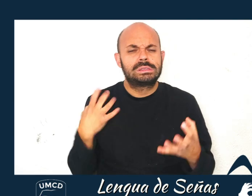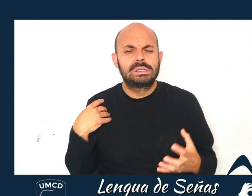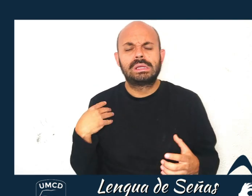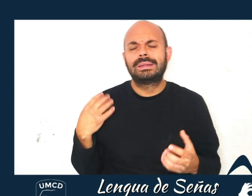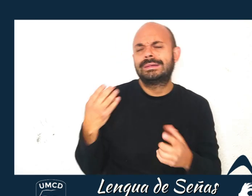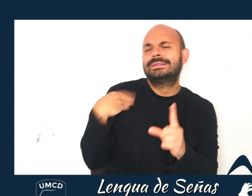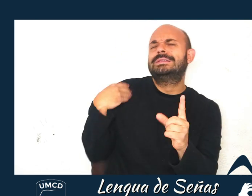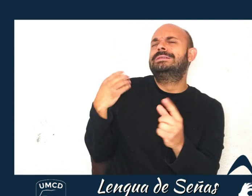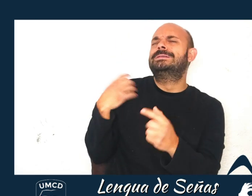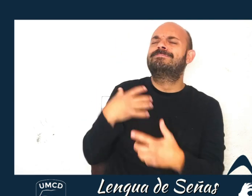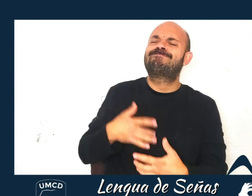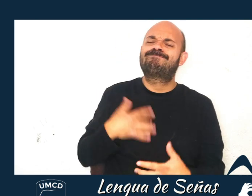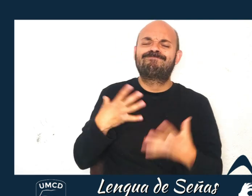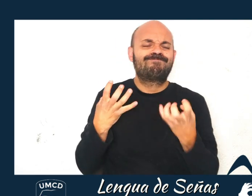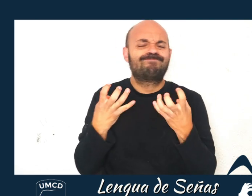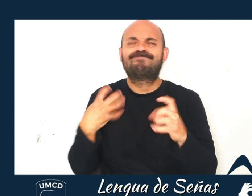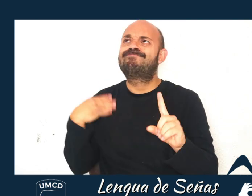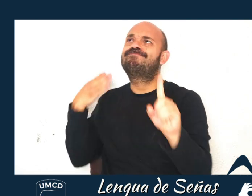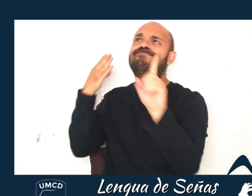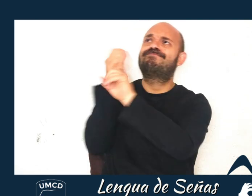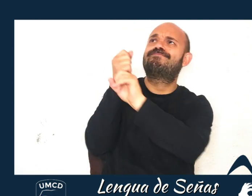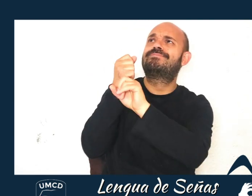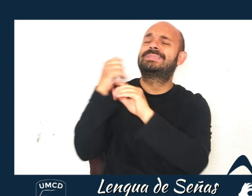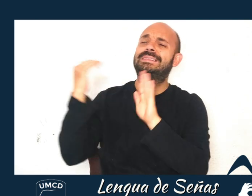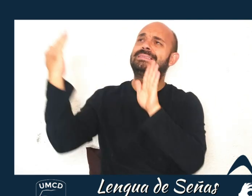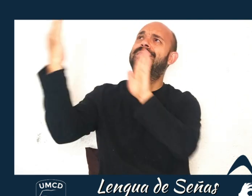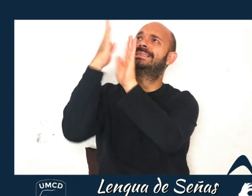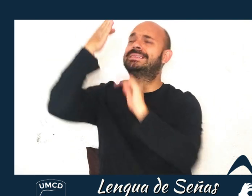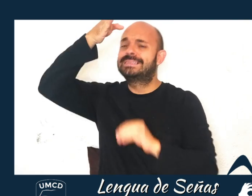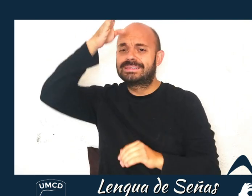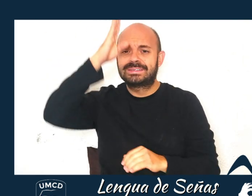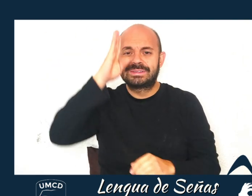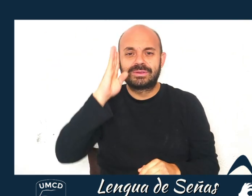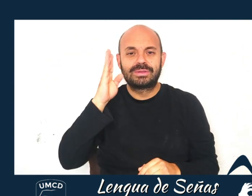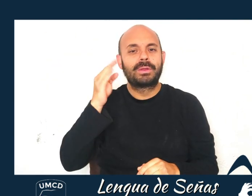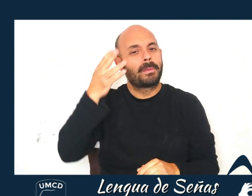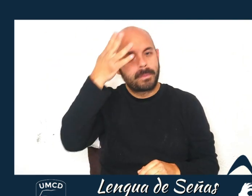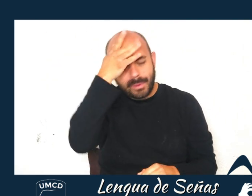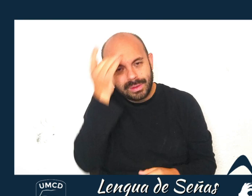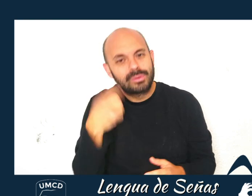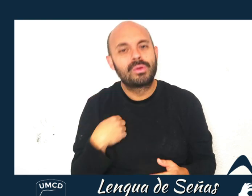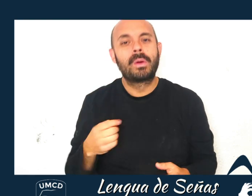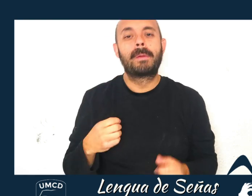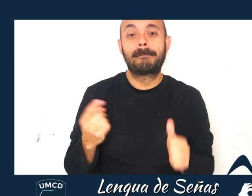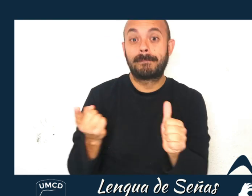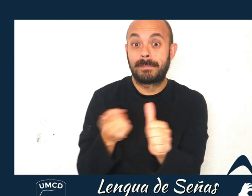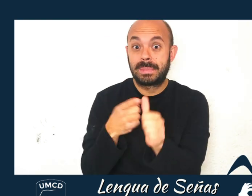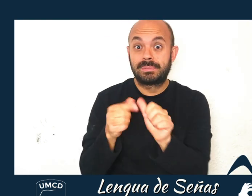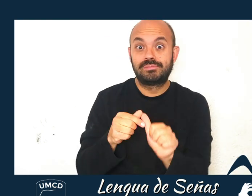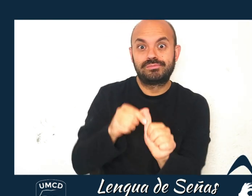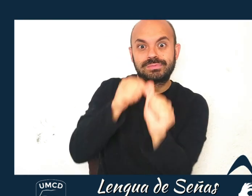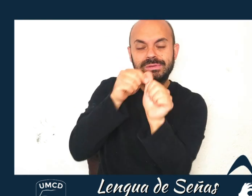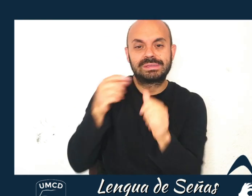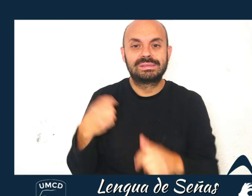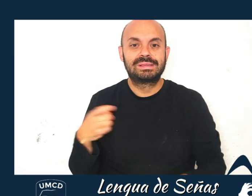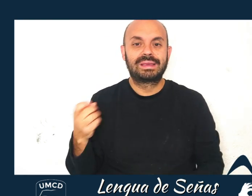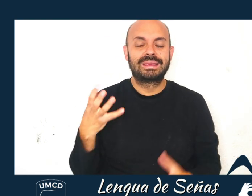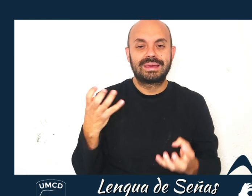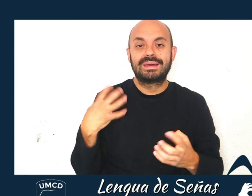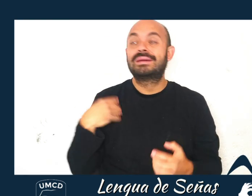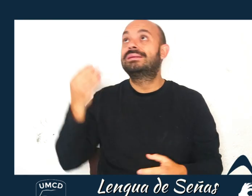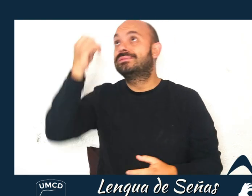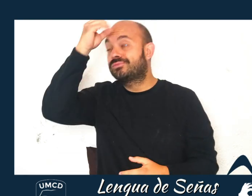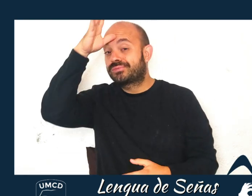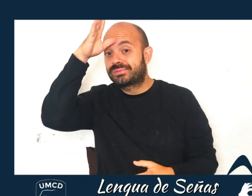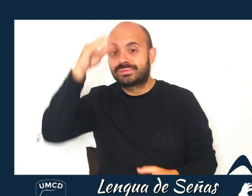a comprender en primer lugar cuál es el temor a Dios. Entonces vemos de que lo primero que nos dice, que el primer tesoro que